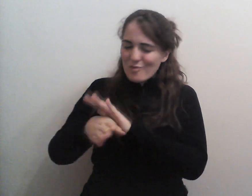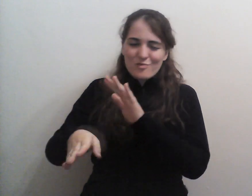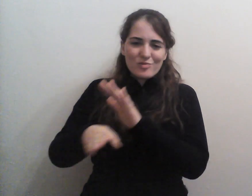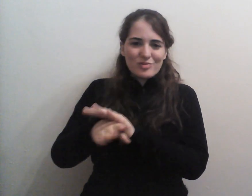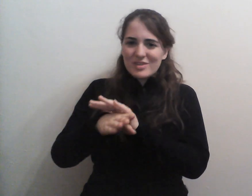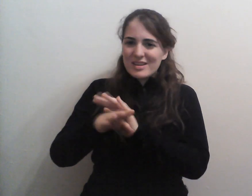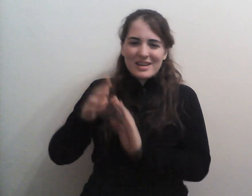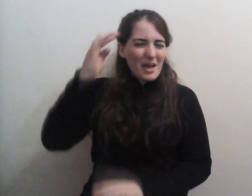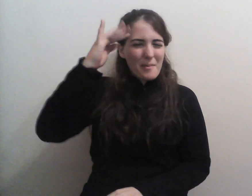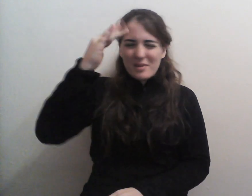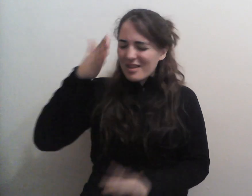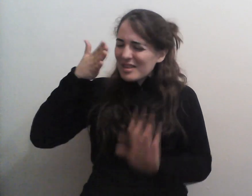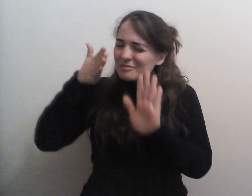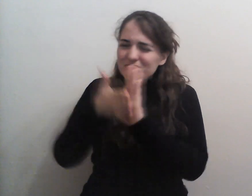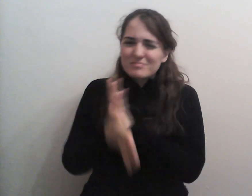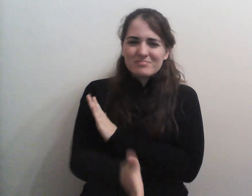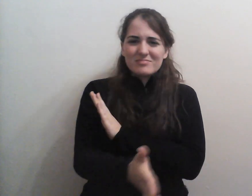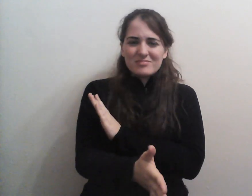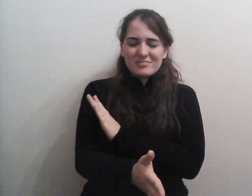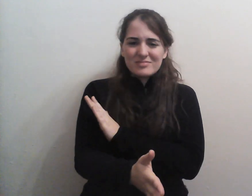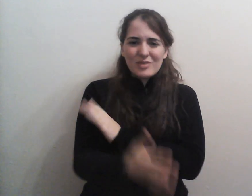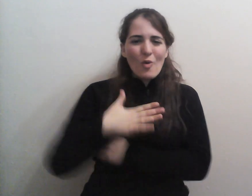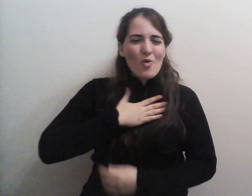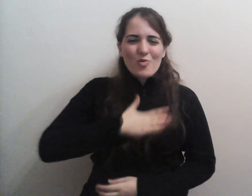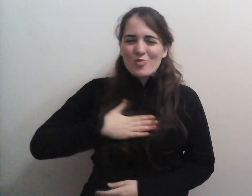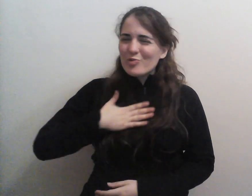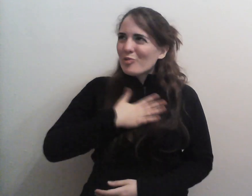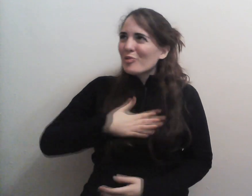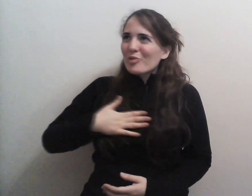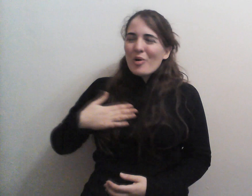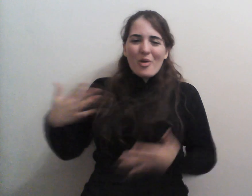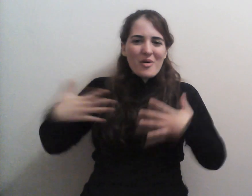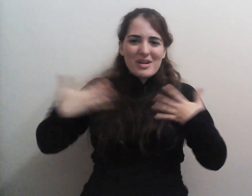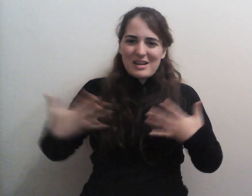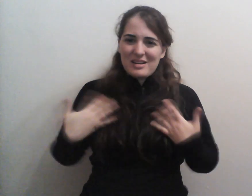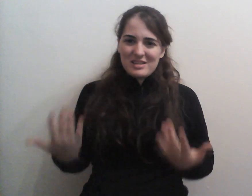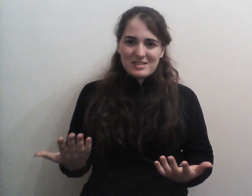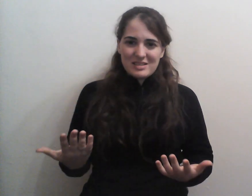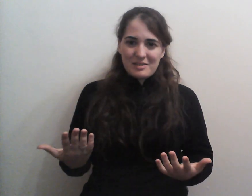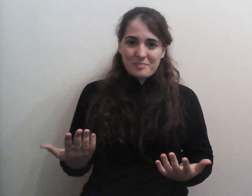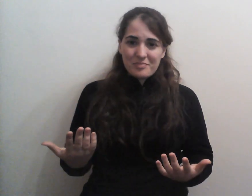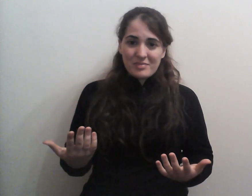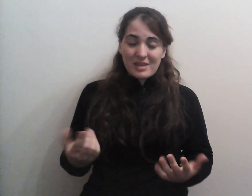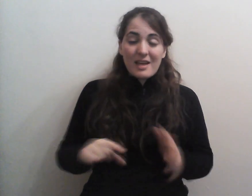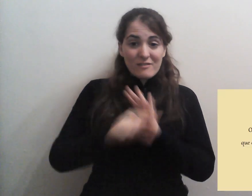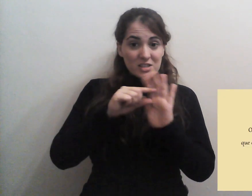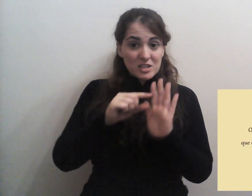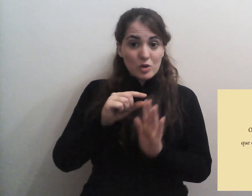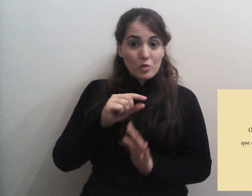esperanza surge y brota fuera de su corazón. Como dice el versículo 9, vamos a obtener el fin de nuestra